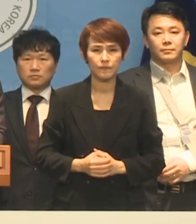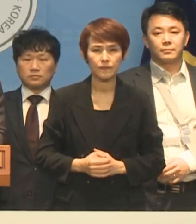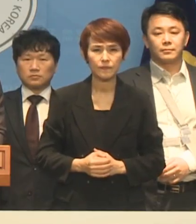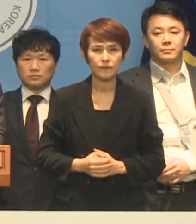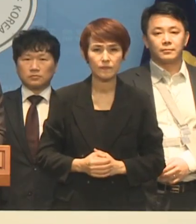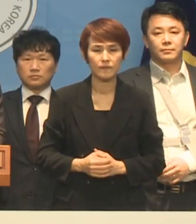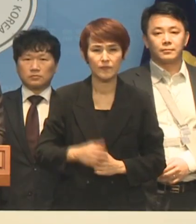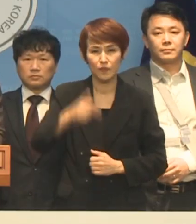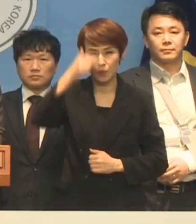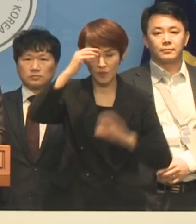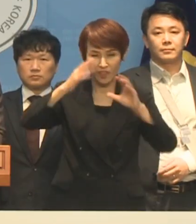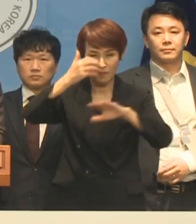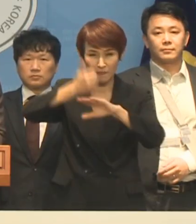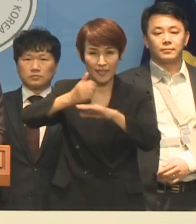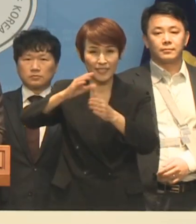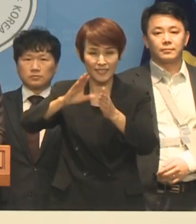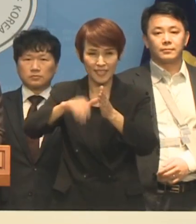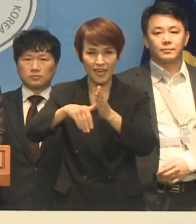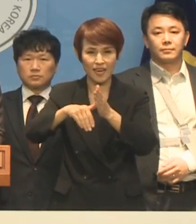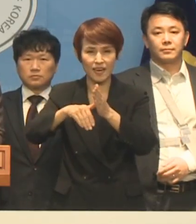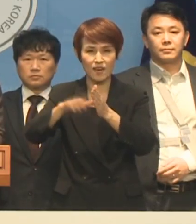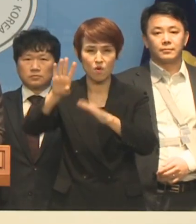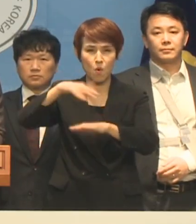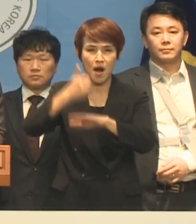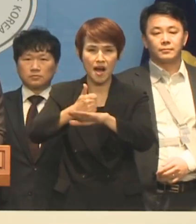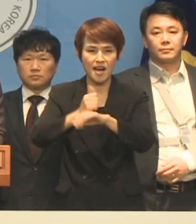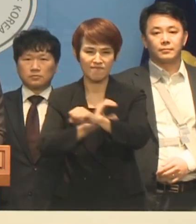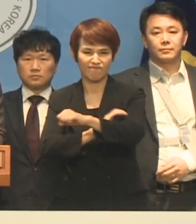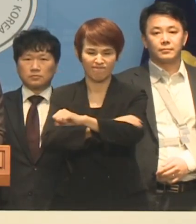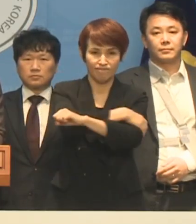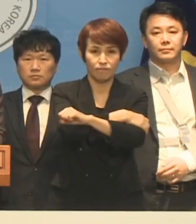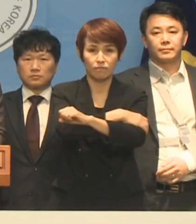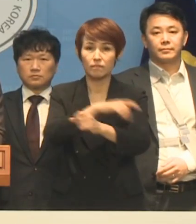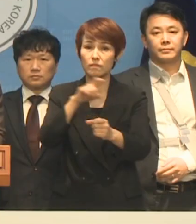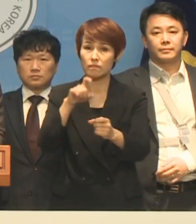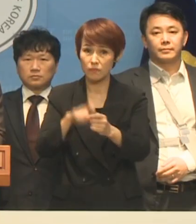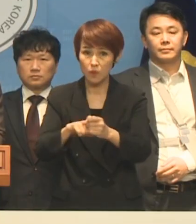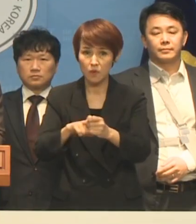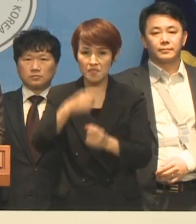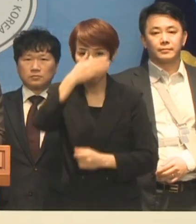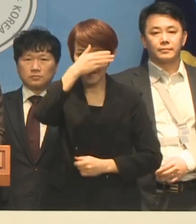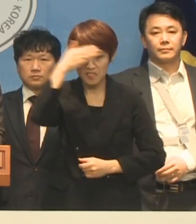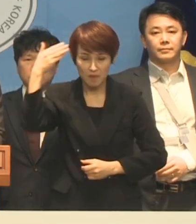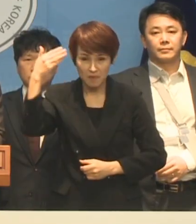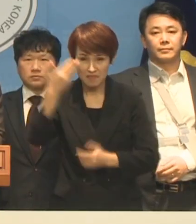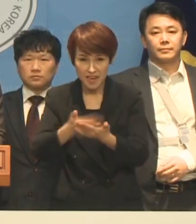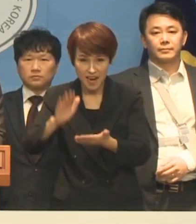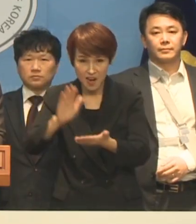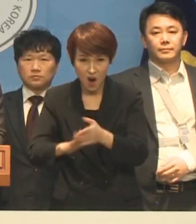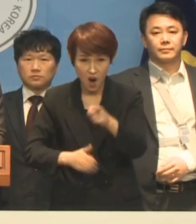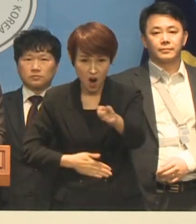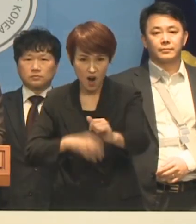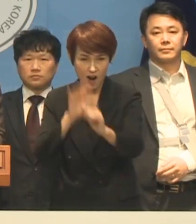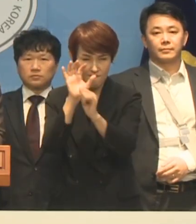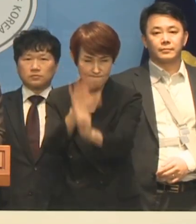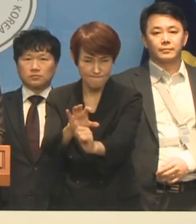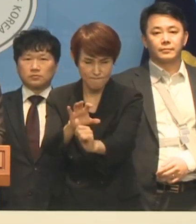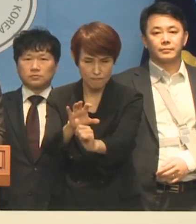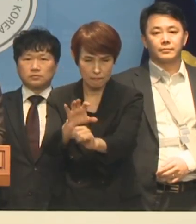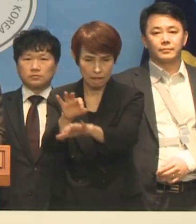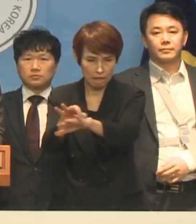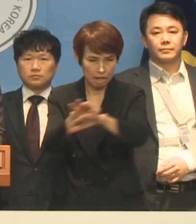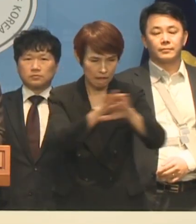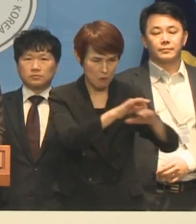마치 조선 말기 세도 정치가 기득권을 유지하기 위해 젊은 개혁 세력을 탄압하던 모습과 다를